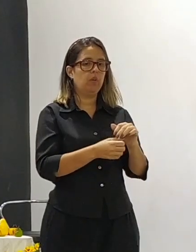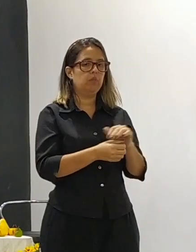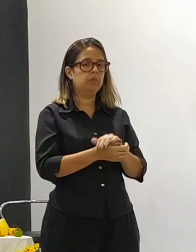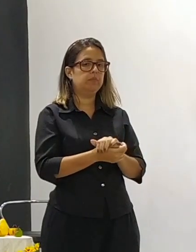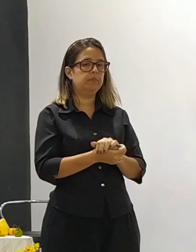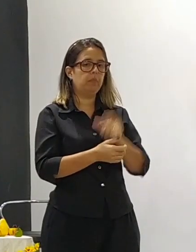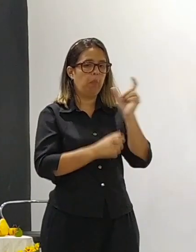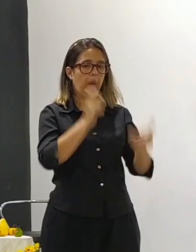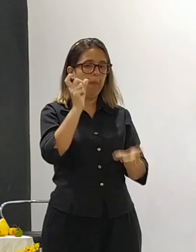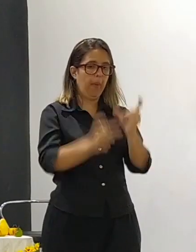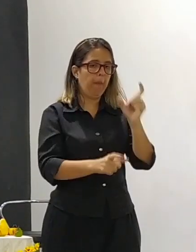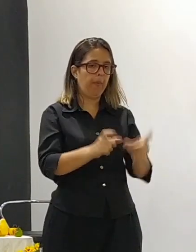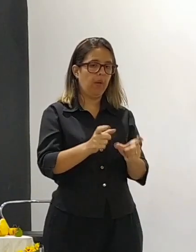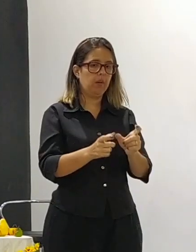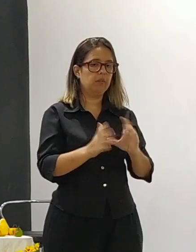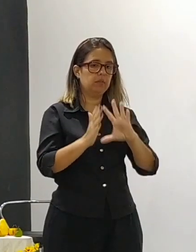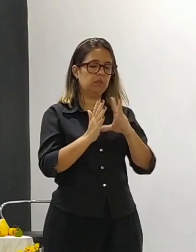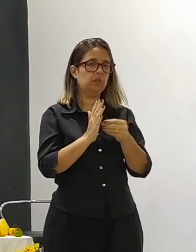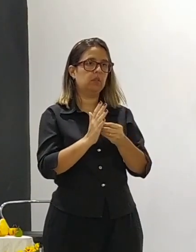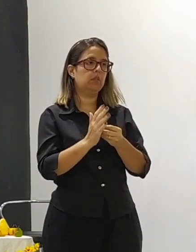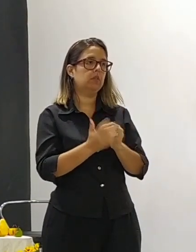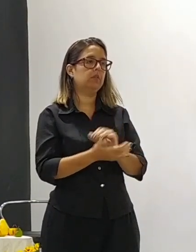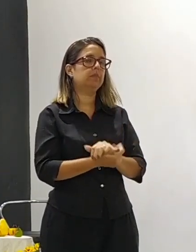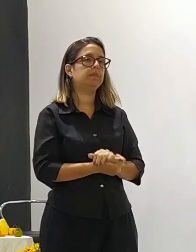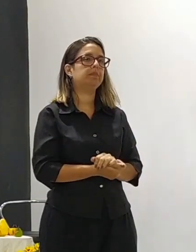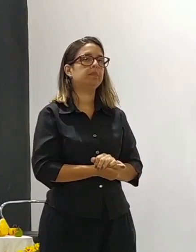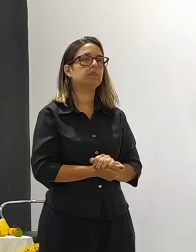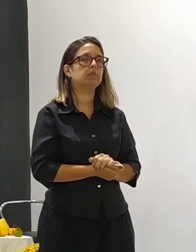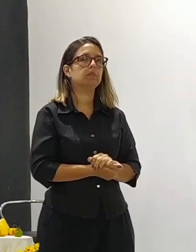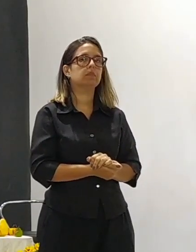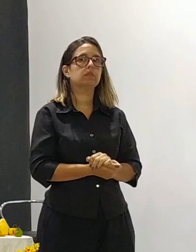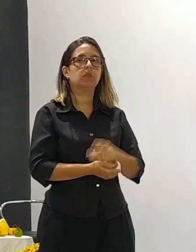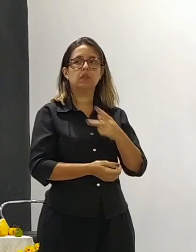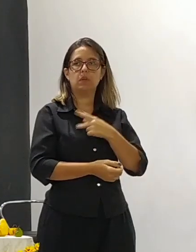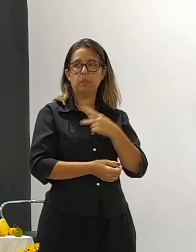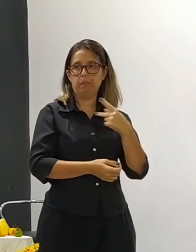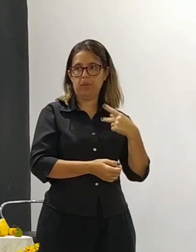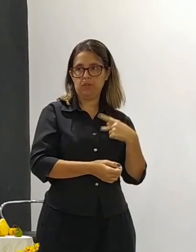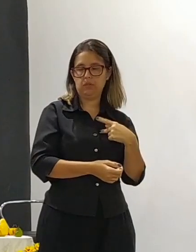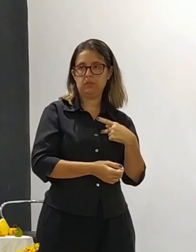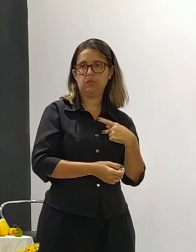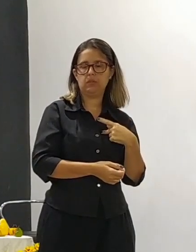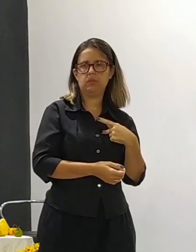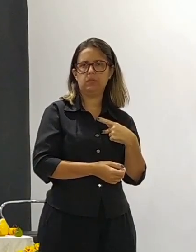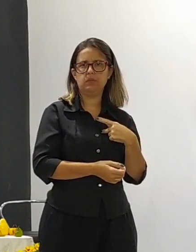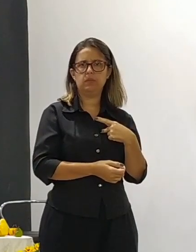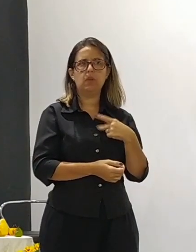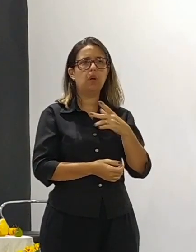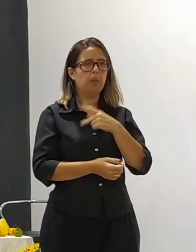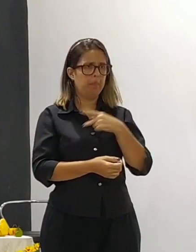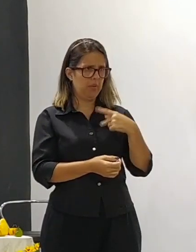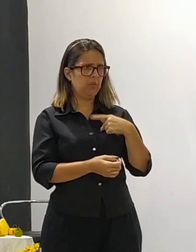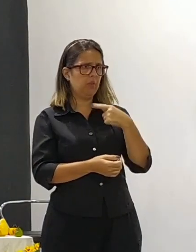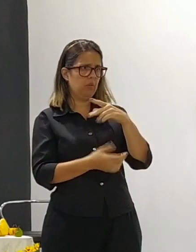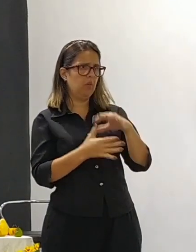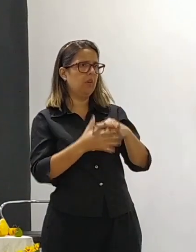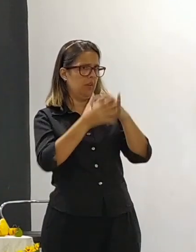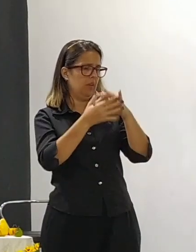né? E aí eu pego, coloco na mão do pastor e digo para ele assim: aí pastor, agora é com o